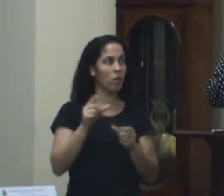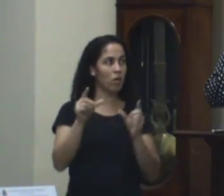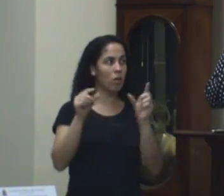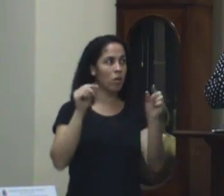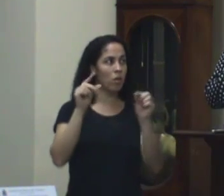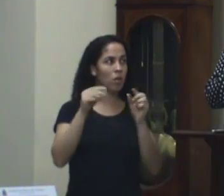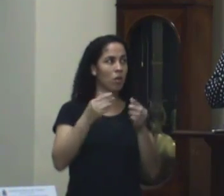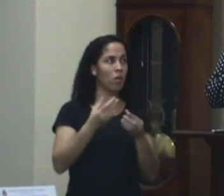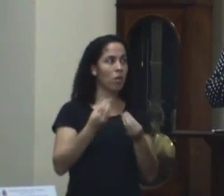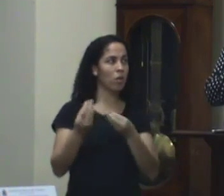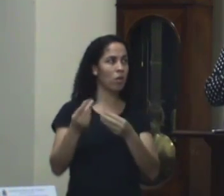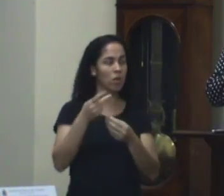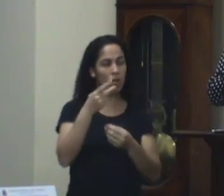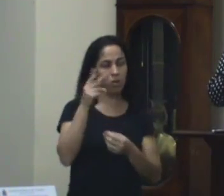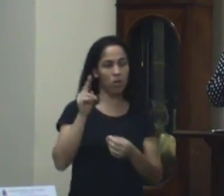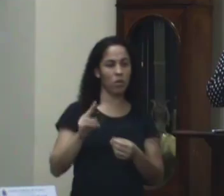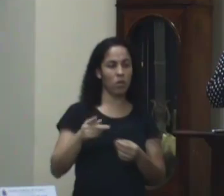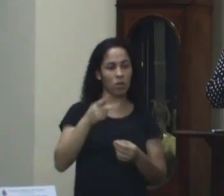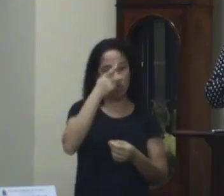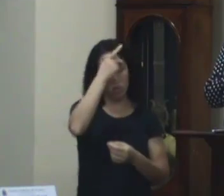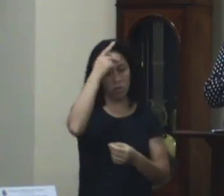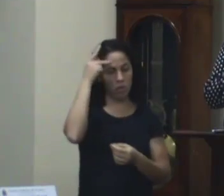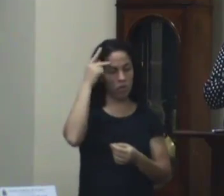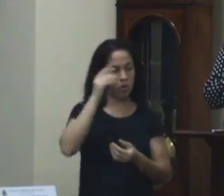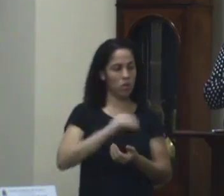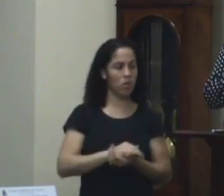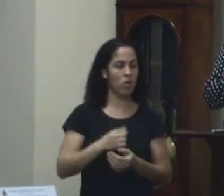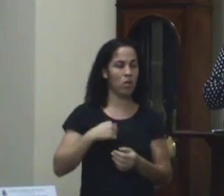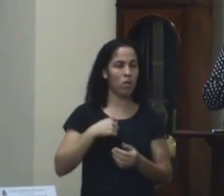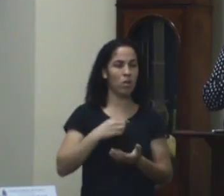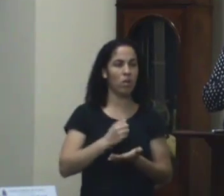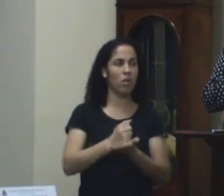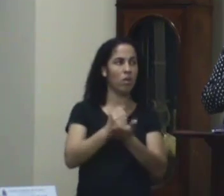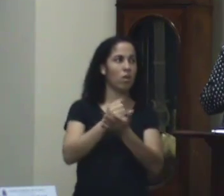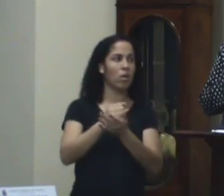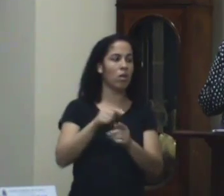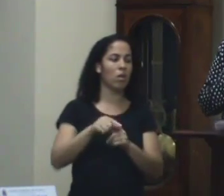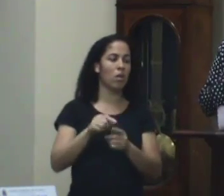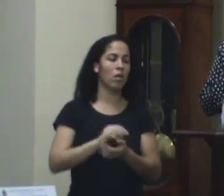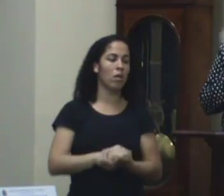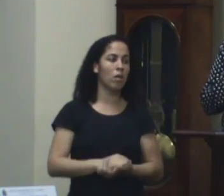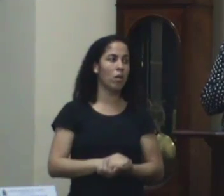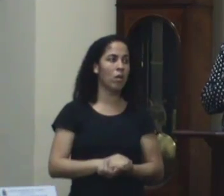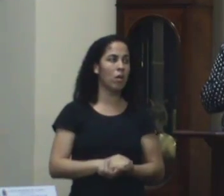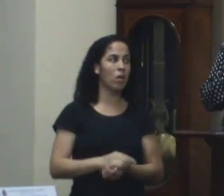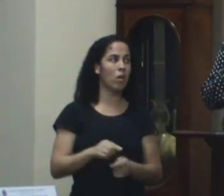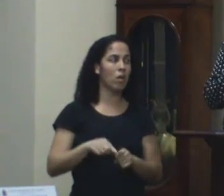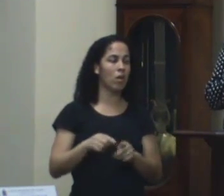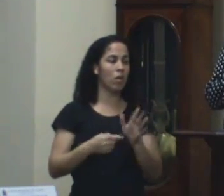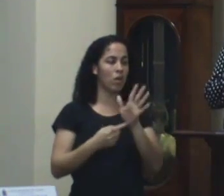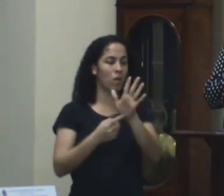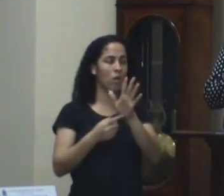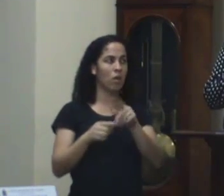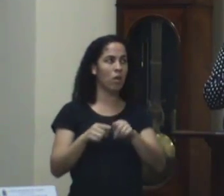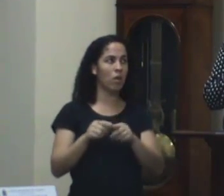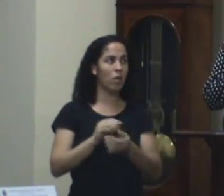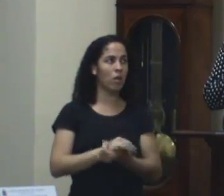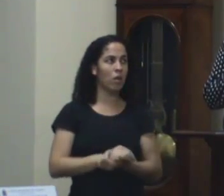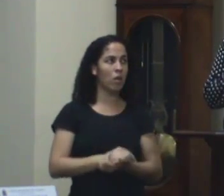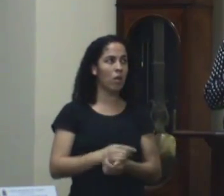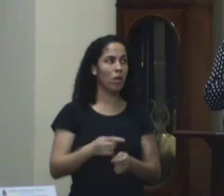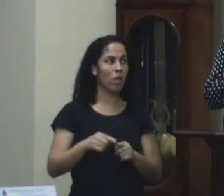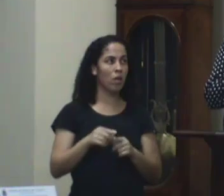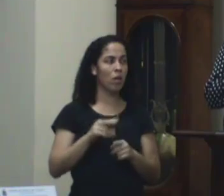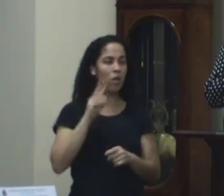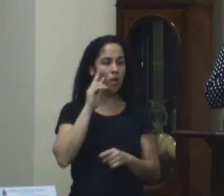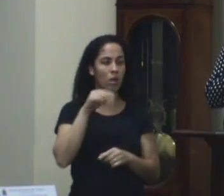opção, muitas das vezes as pessoas até. Então eu apoio o candidato, né? Está aqui a prova. Eu apoio o candidato